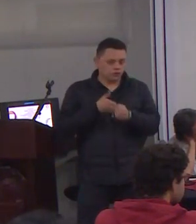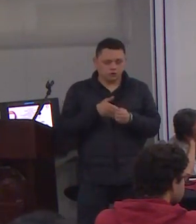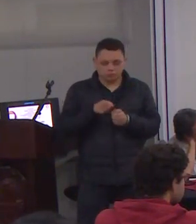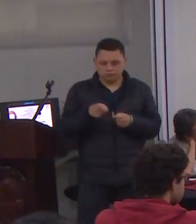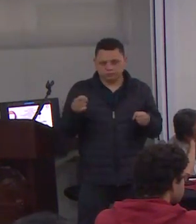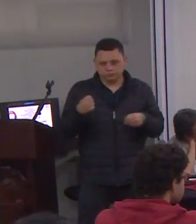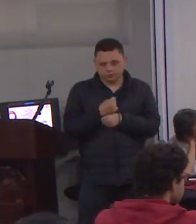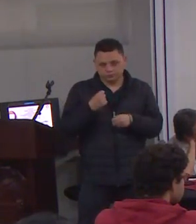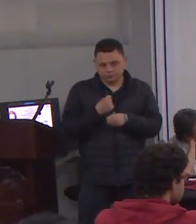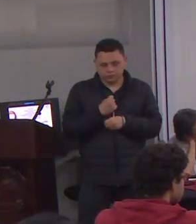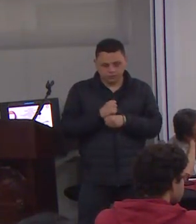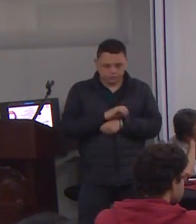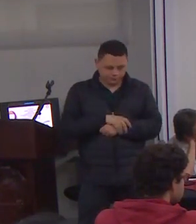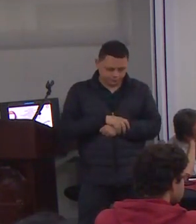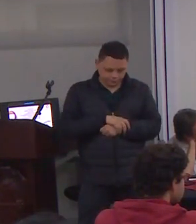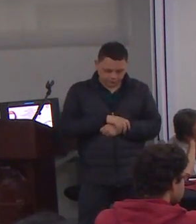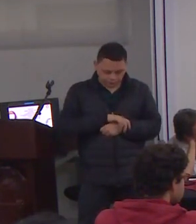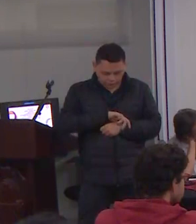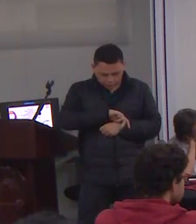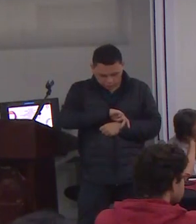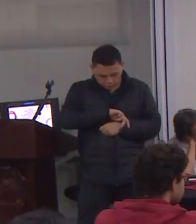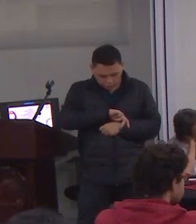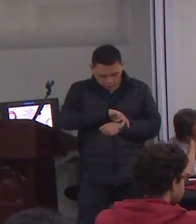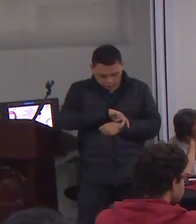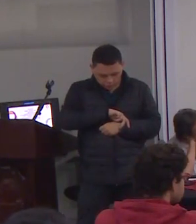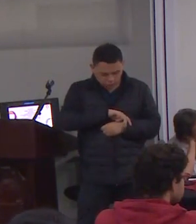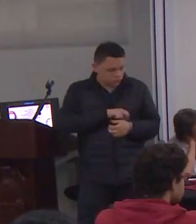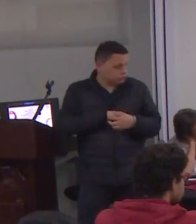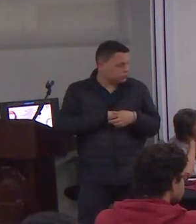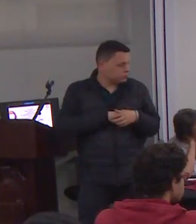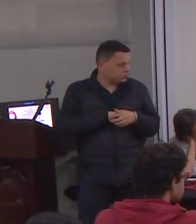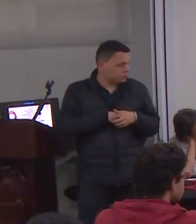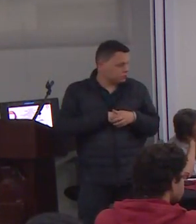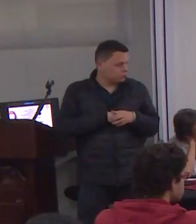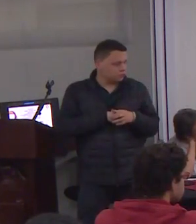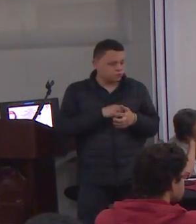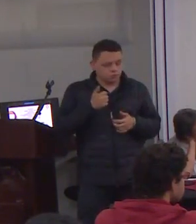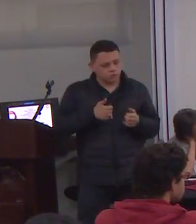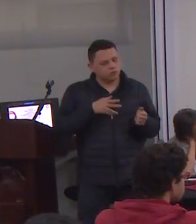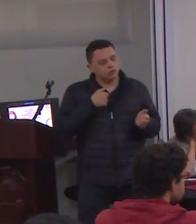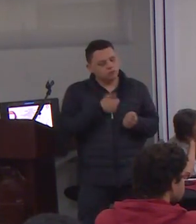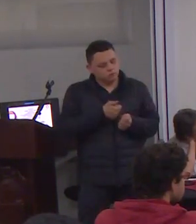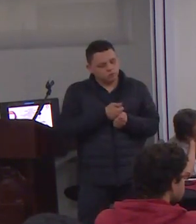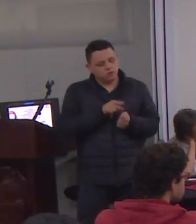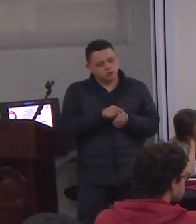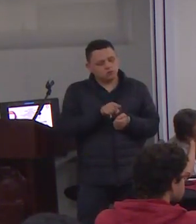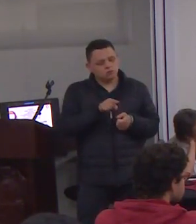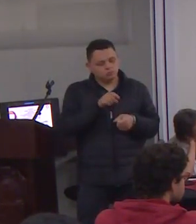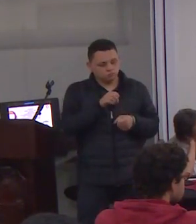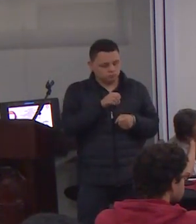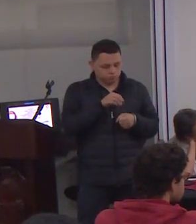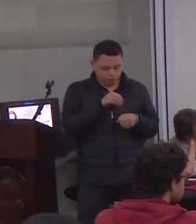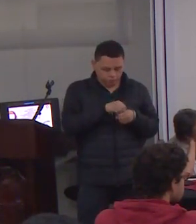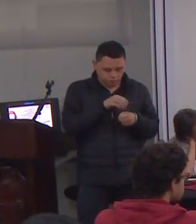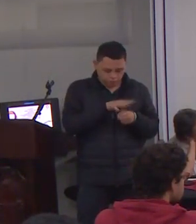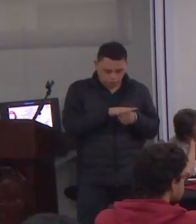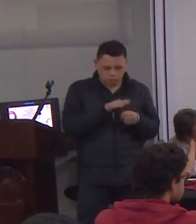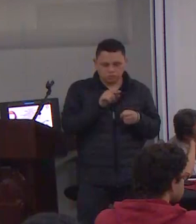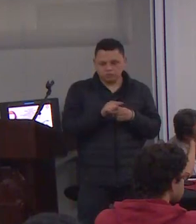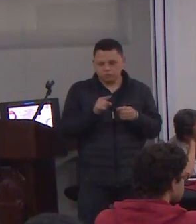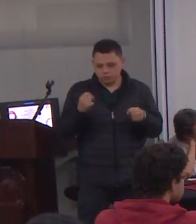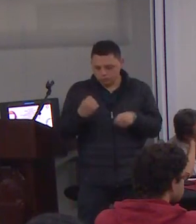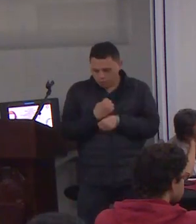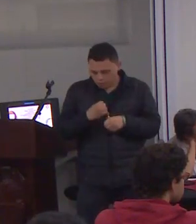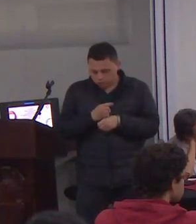trabajo la experiencia digamos que hemos tenido desde la asesoría y el trabajo en los centros públicos de empleo en distintas ciudades del